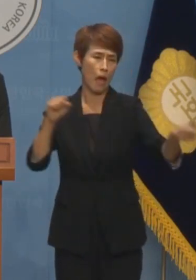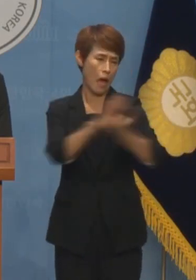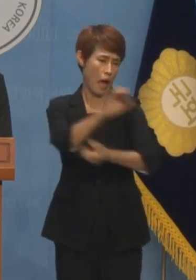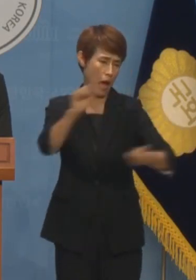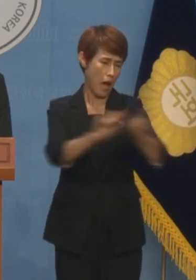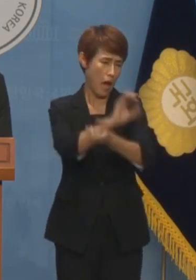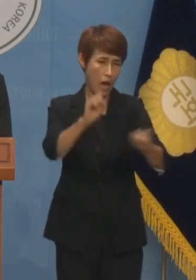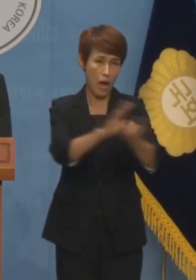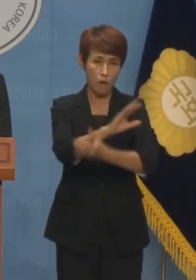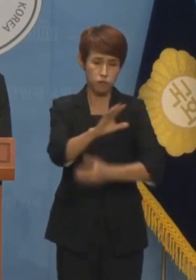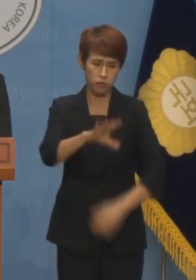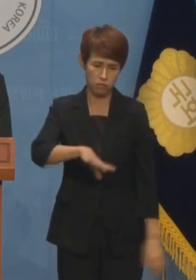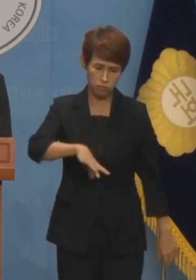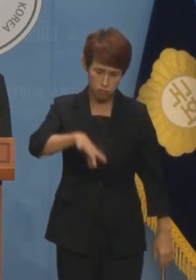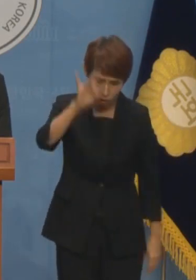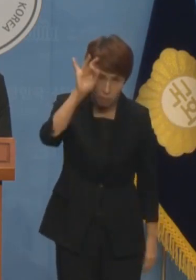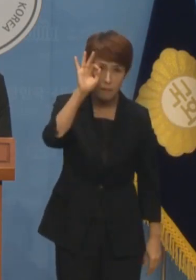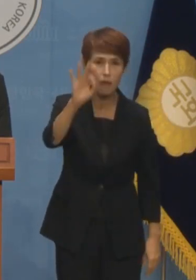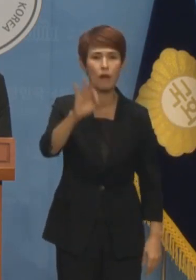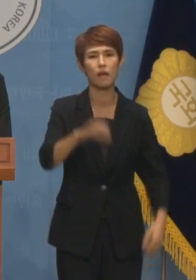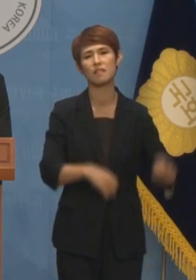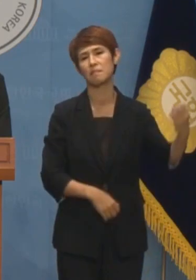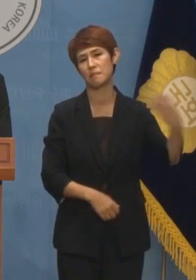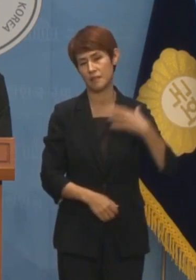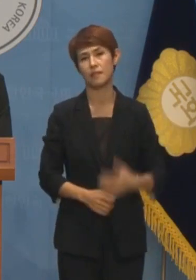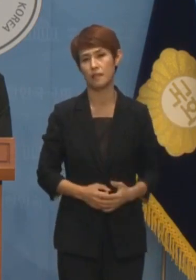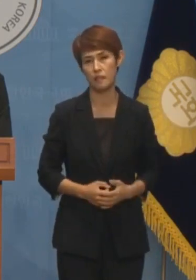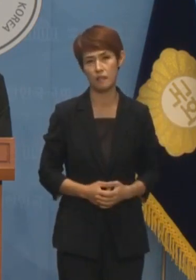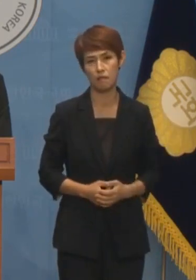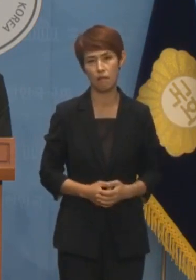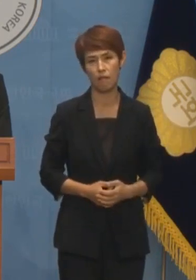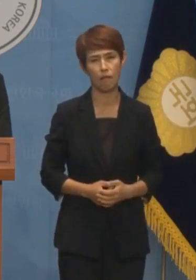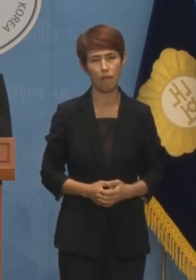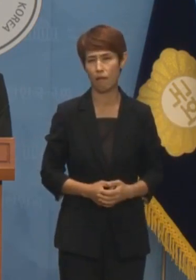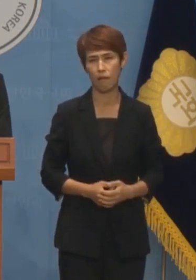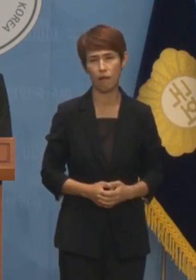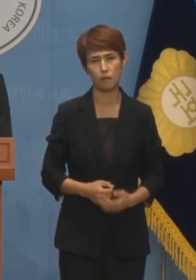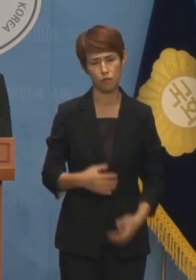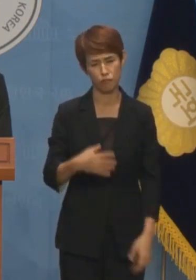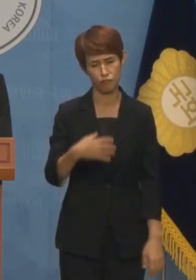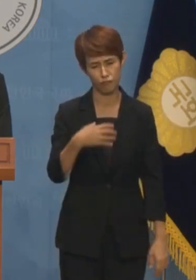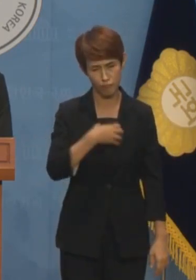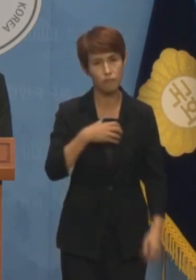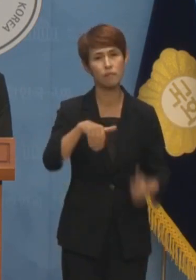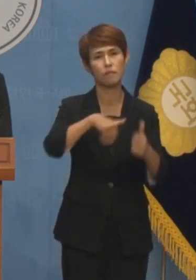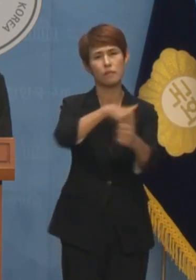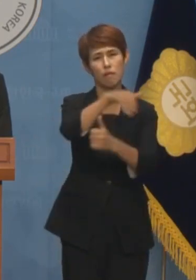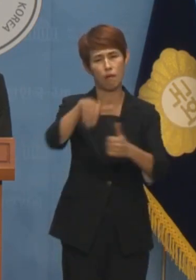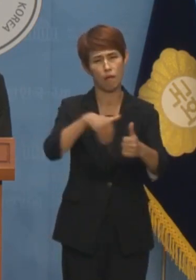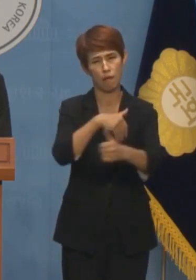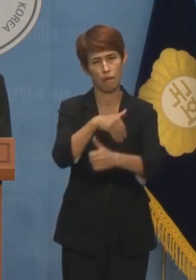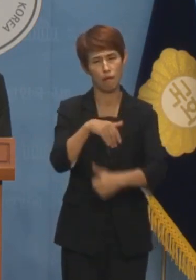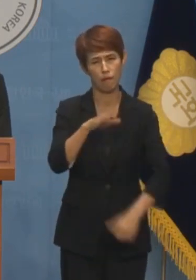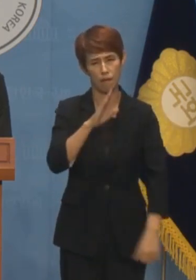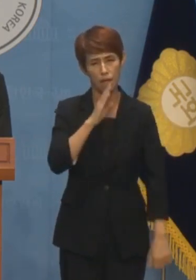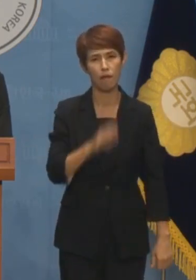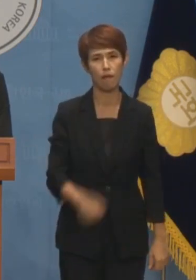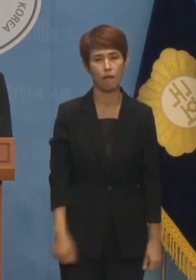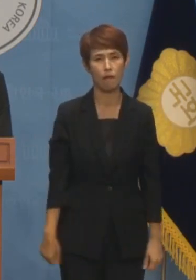난장판이 된 건 처음 봤다고 할 정도입니다. 참으로 위험천만한 상황이 아닐 수